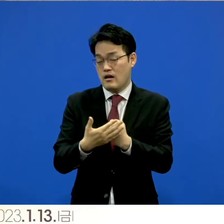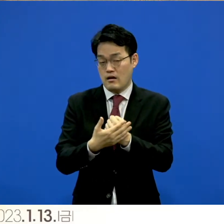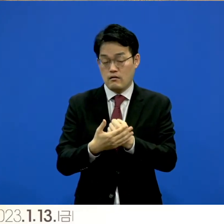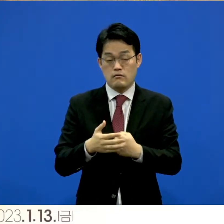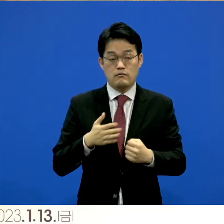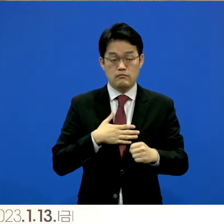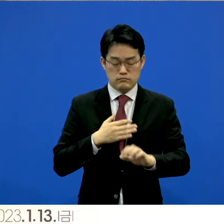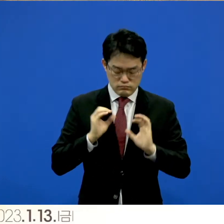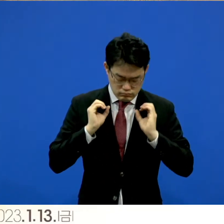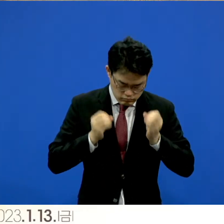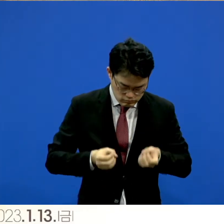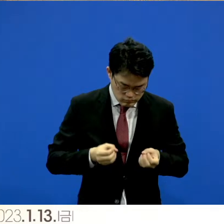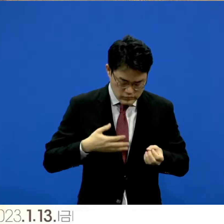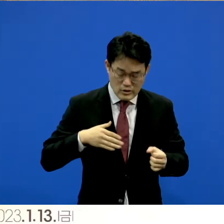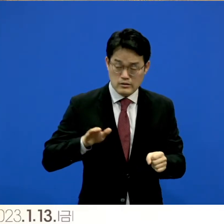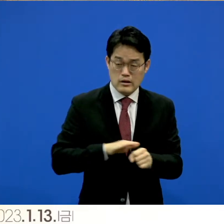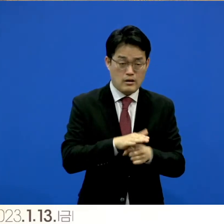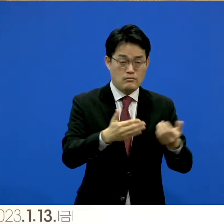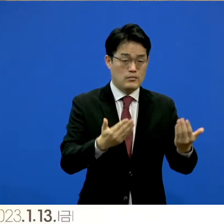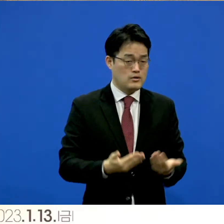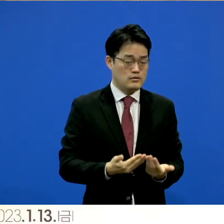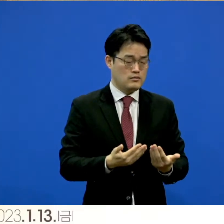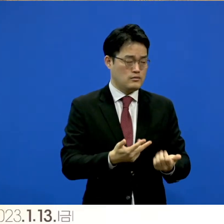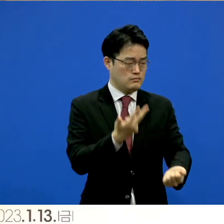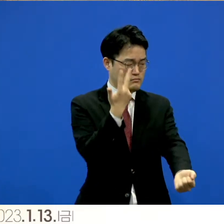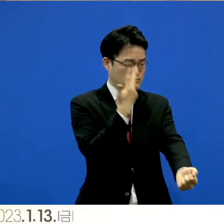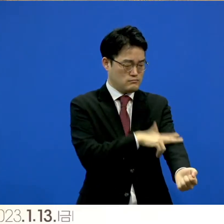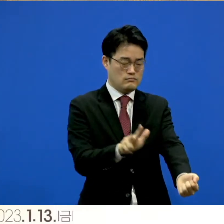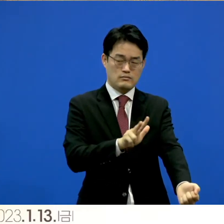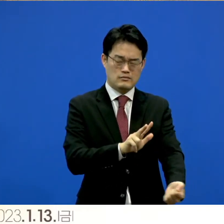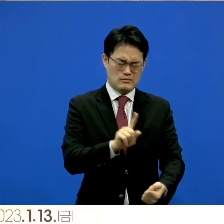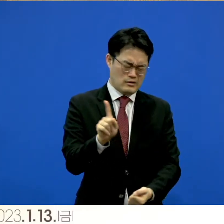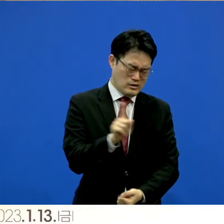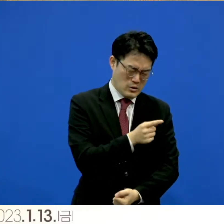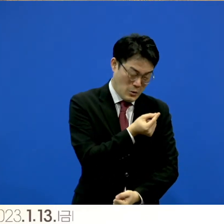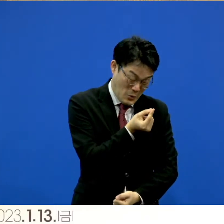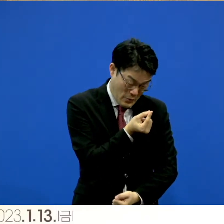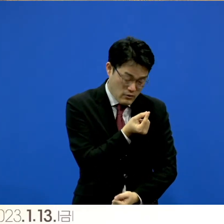조건이 하나도 없었습니다. 눈꼽만큼도 없었습니다.